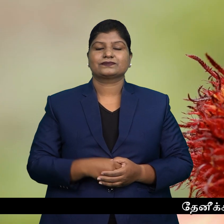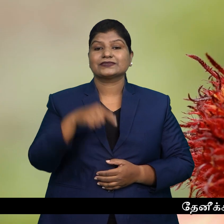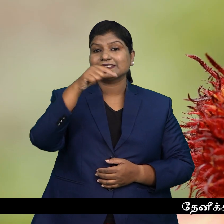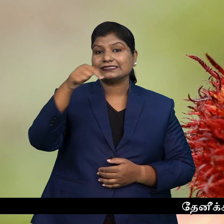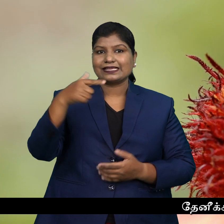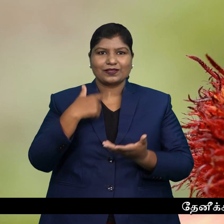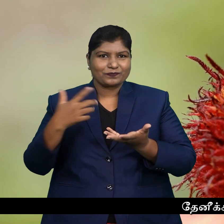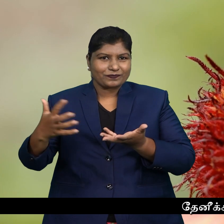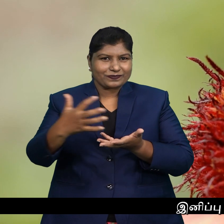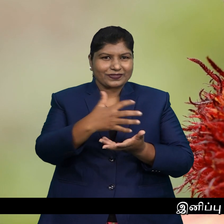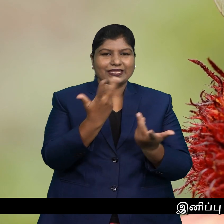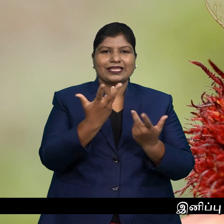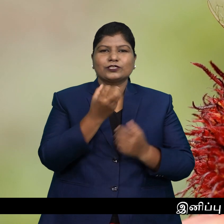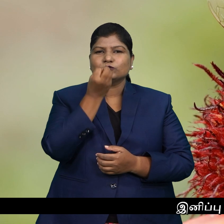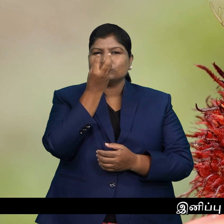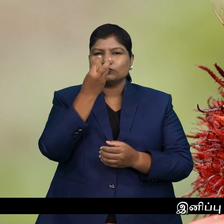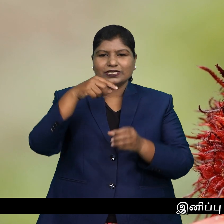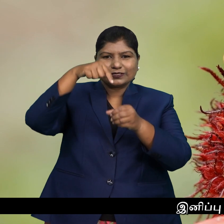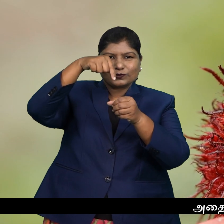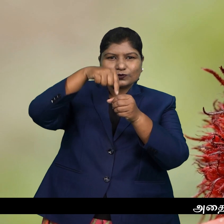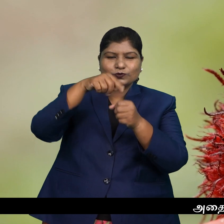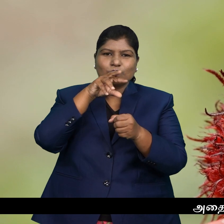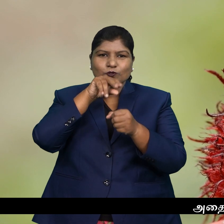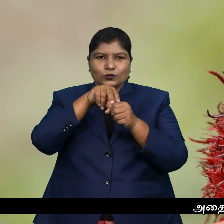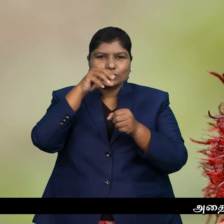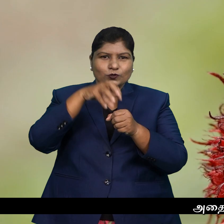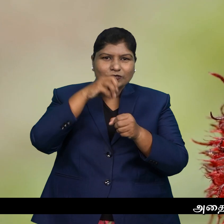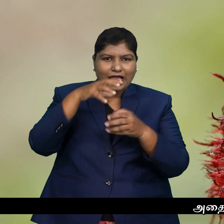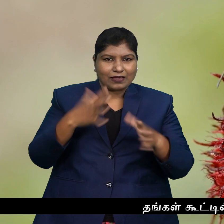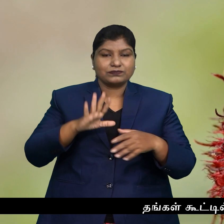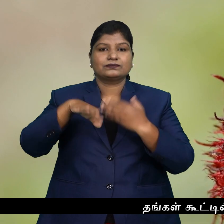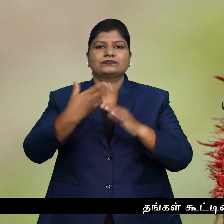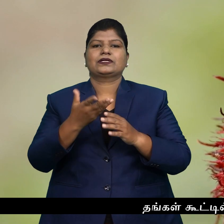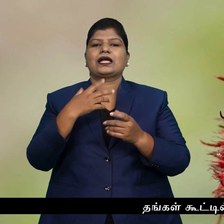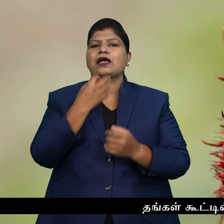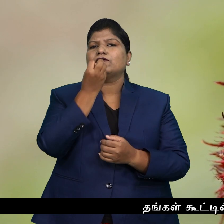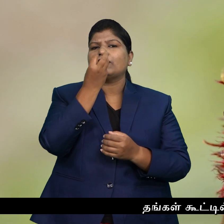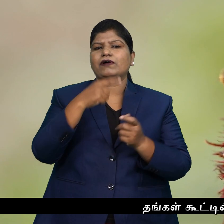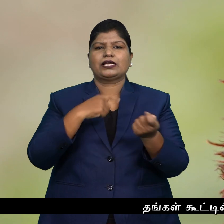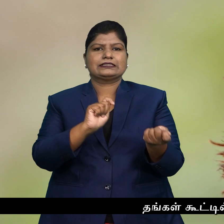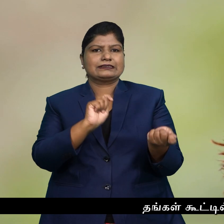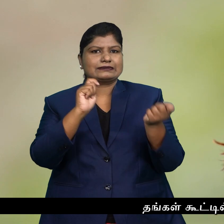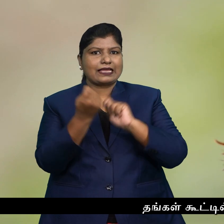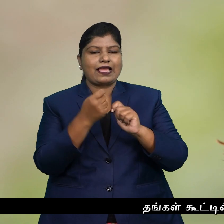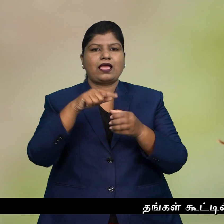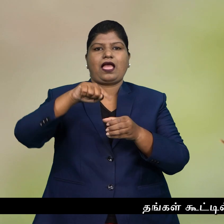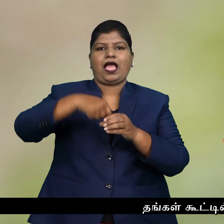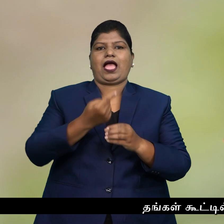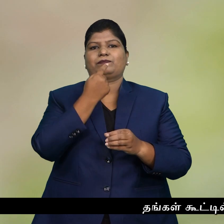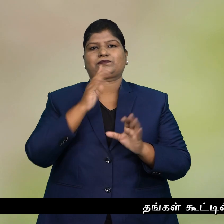தேனீக்கள் பூக்களிலிருந்து இனிப்பு சாறுகள் சேகரித்து அதை தேனாக மாற்றி தங்கள் கூட்டில் சேமித்து